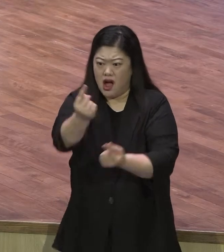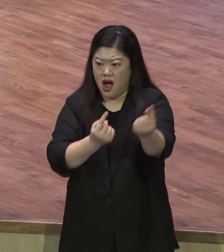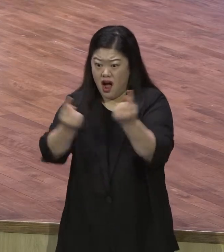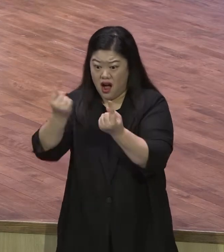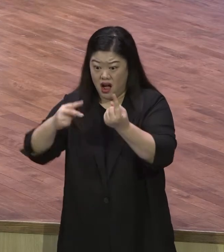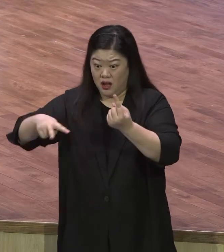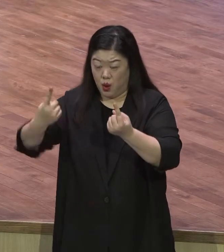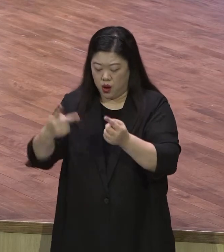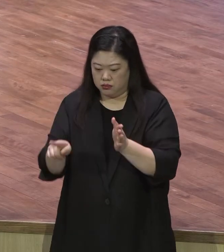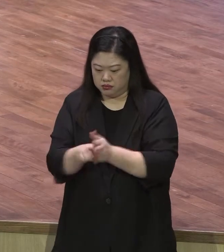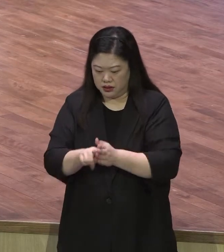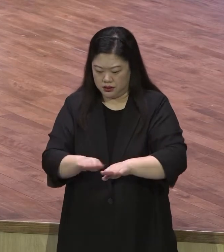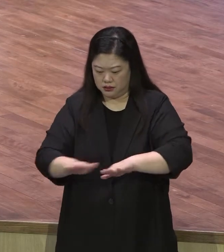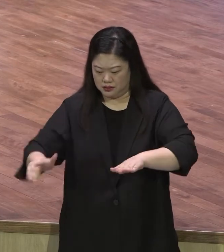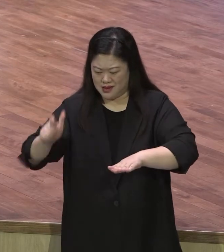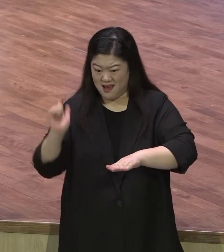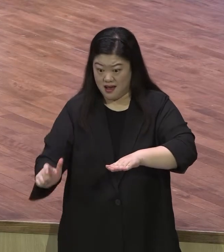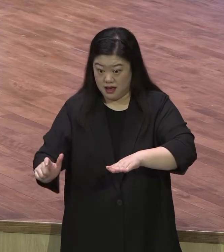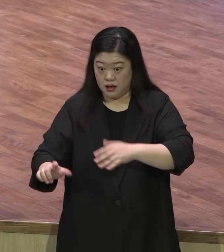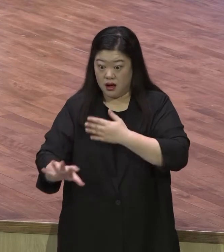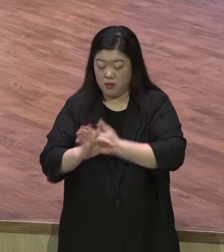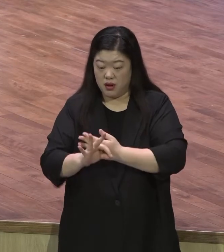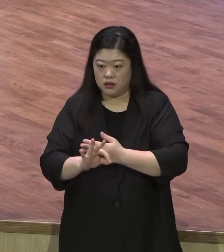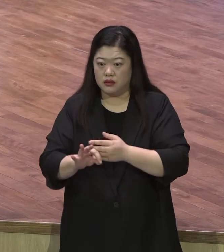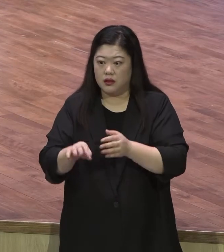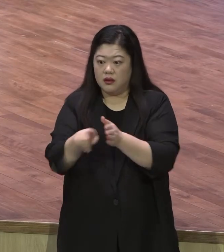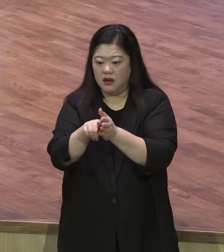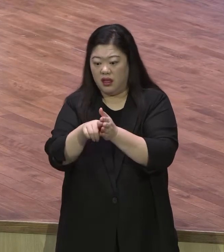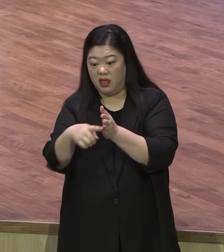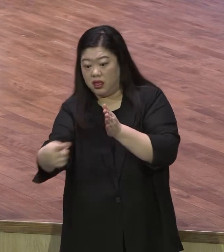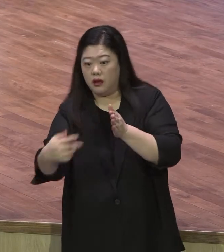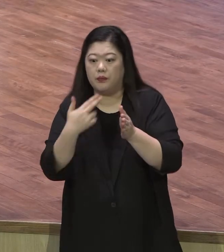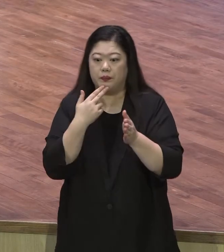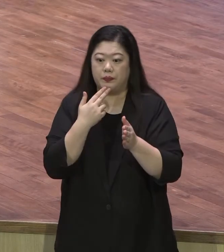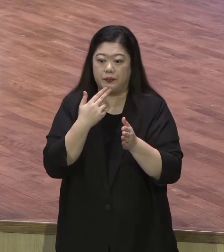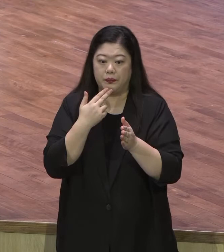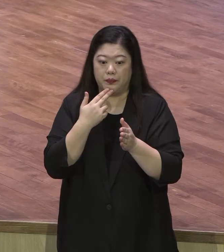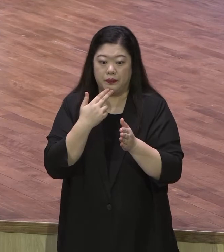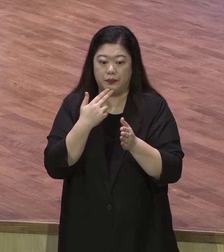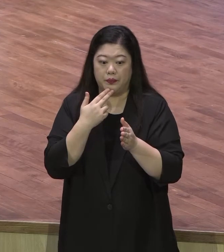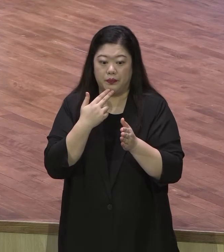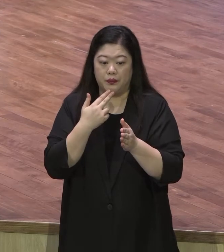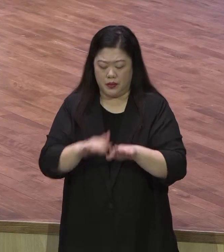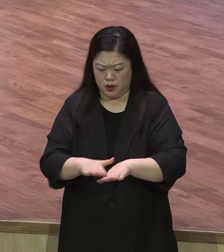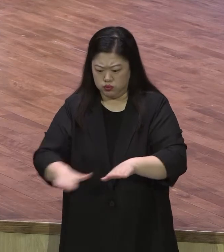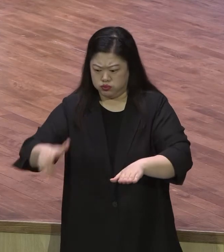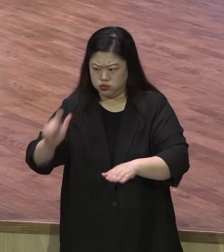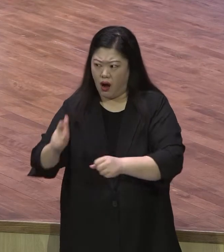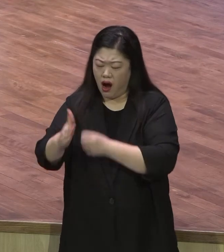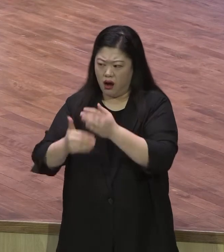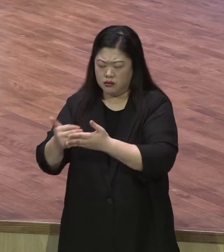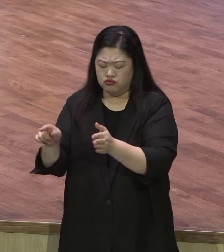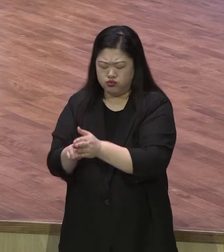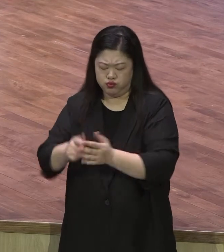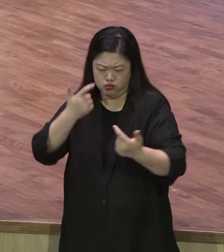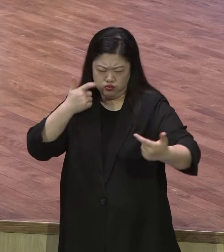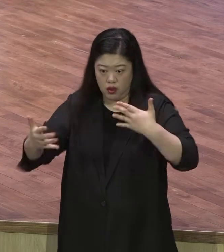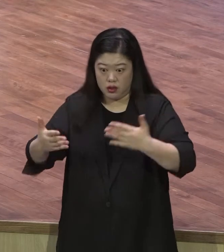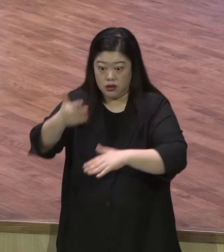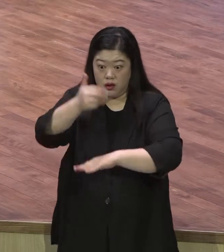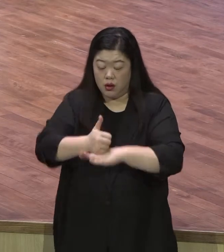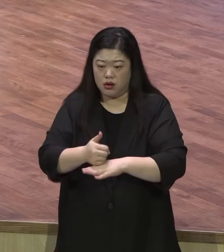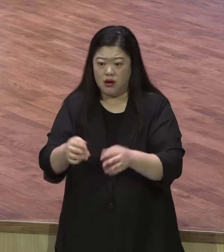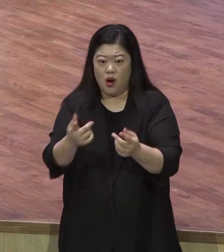무너지지 않는 삶 무너지질 안 해 포기하지 안 해 포평 원망하지 안 해